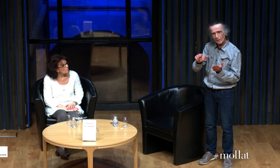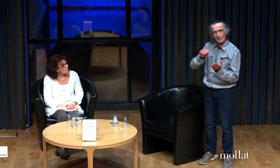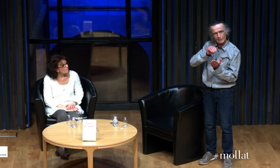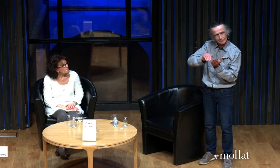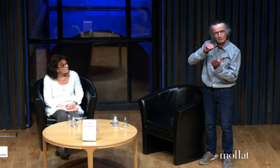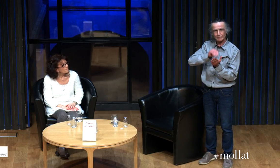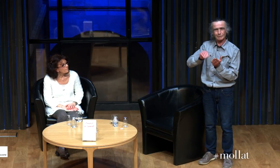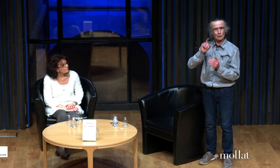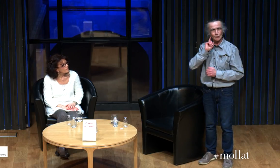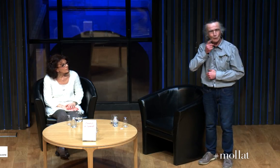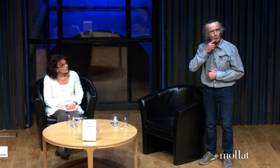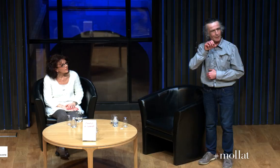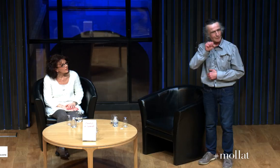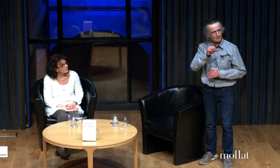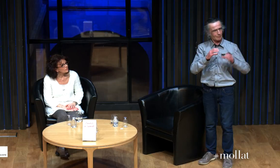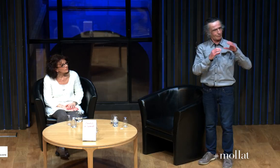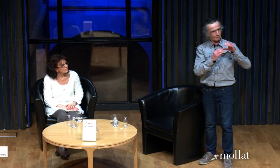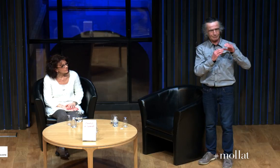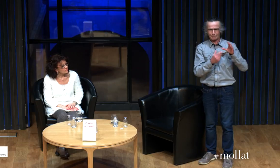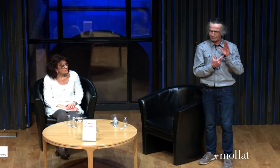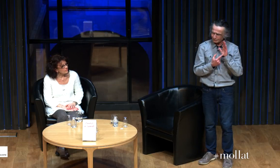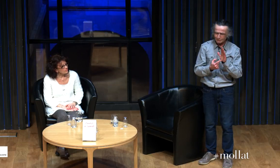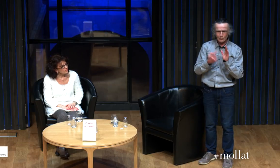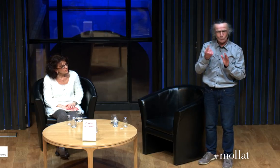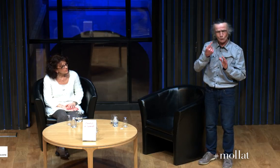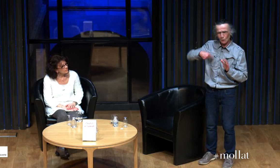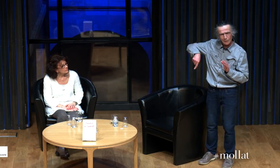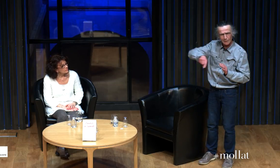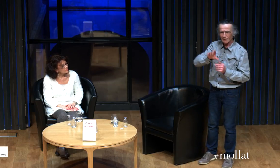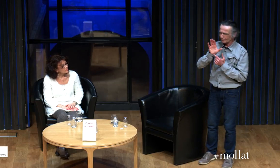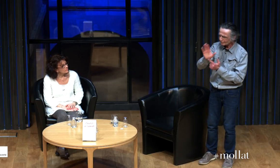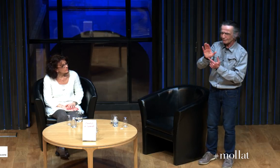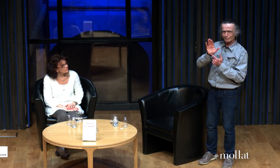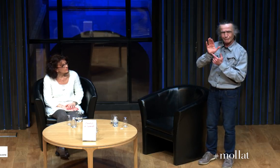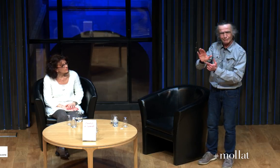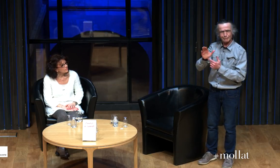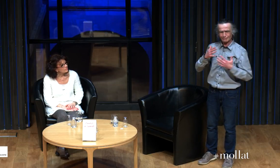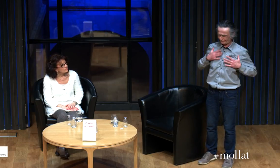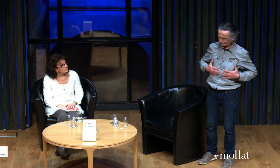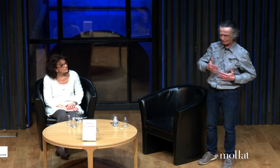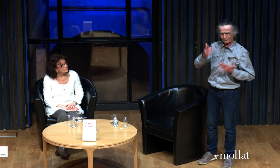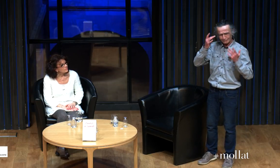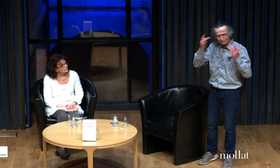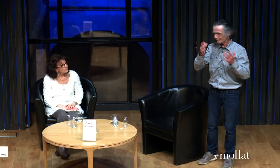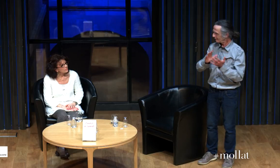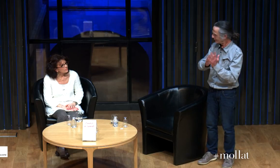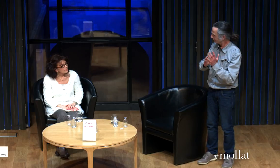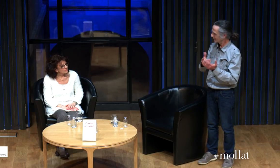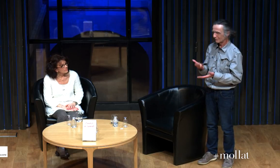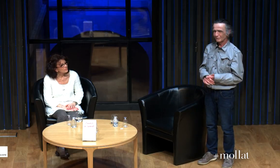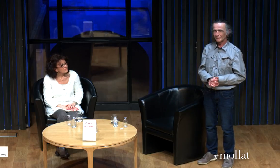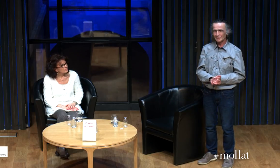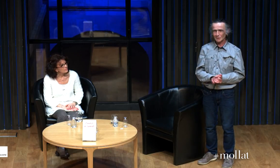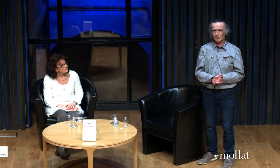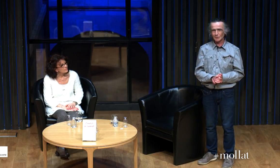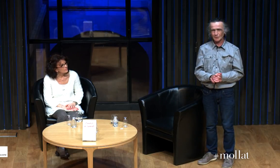propre. Ce livre qui a été écrit par des sourds avec un grand S majuscule montre que nous sommes fiers,